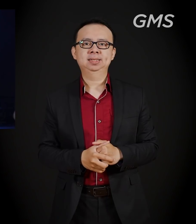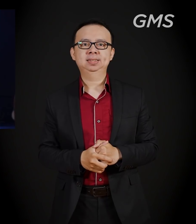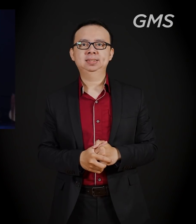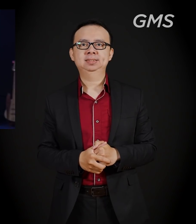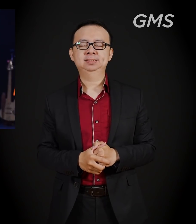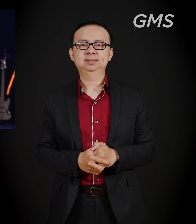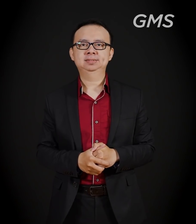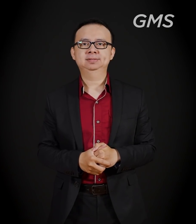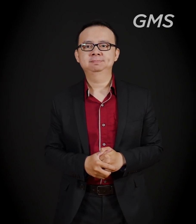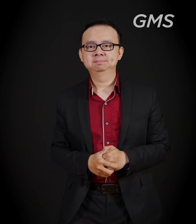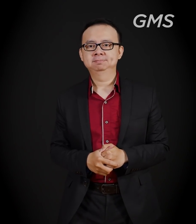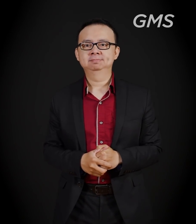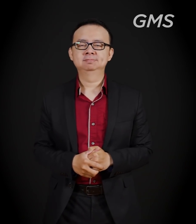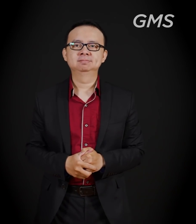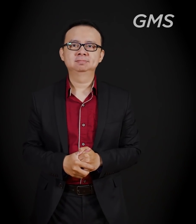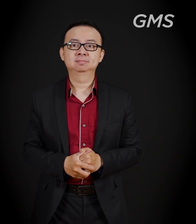Yeah.